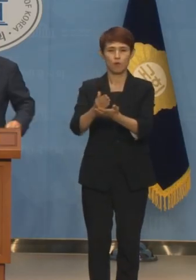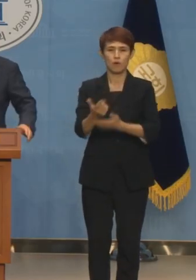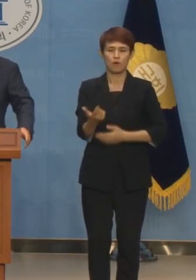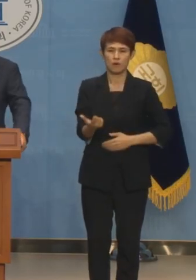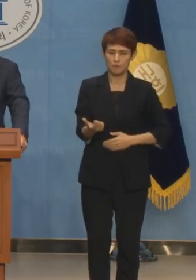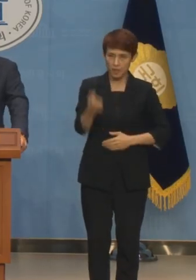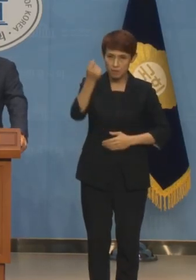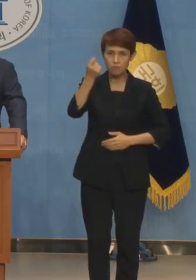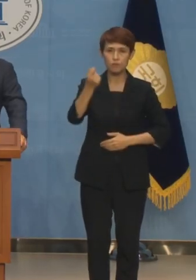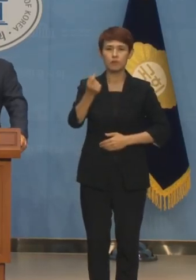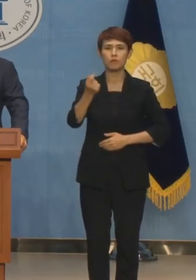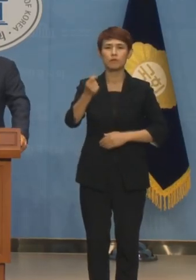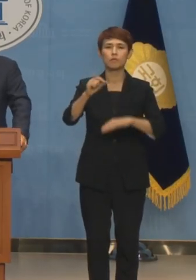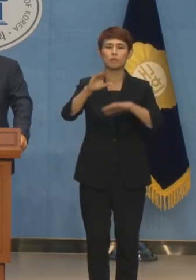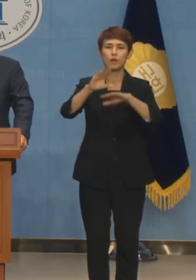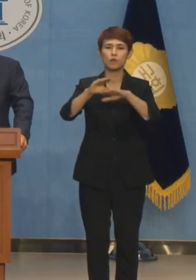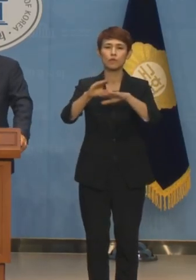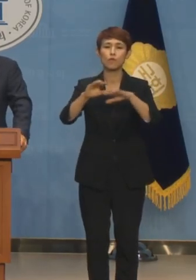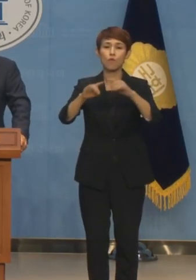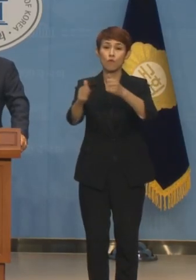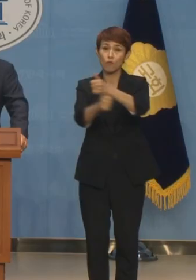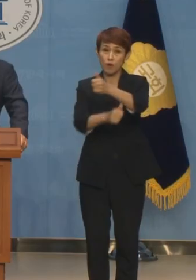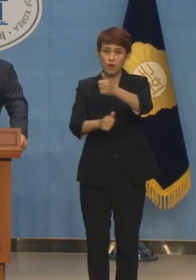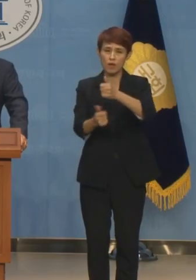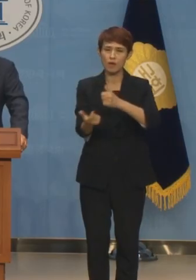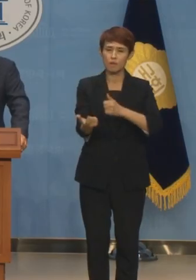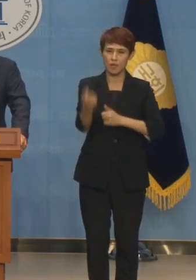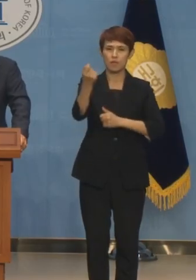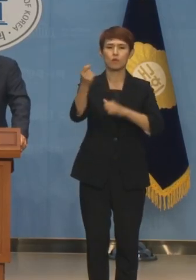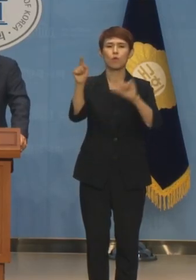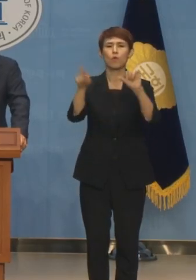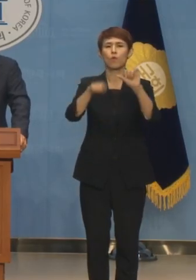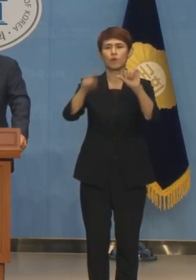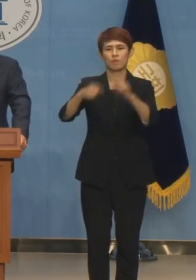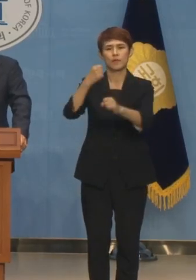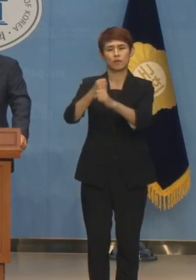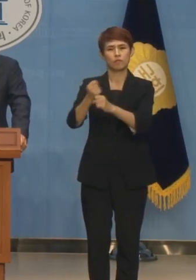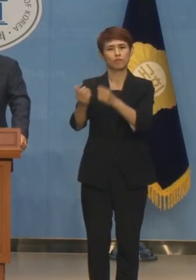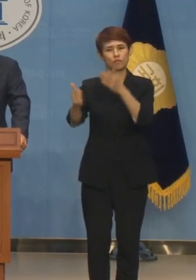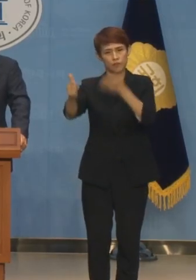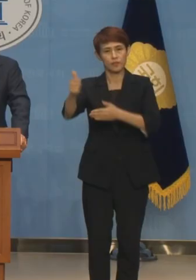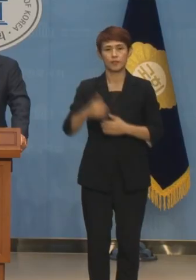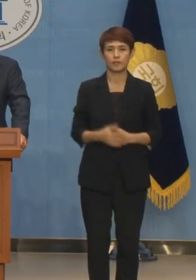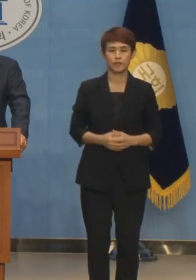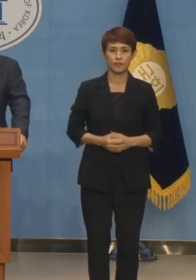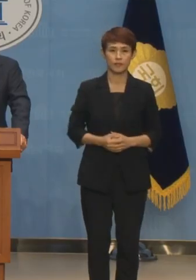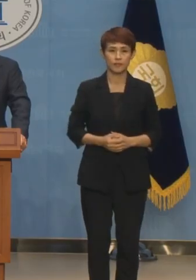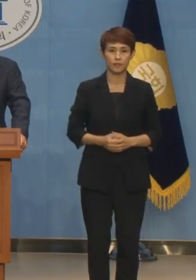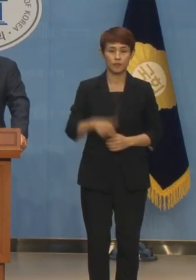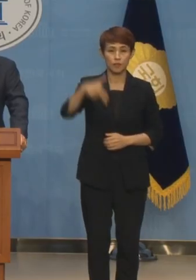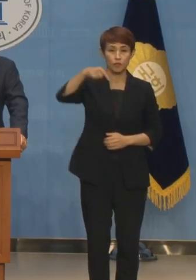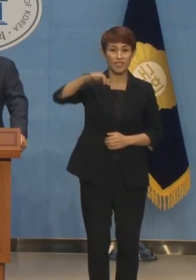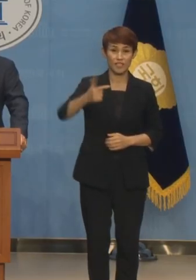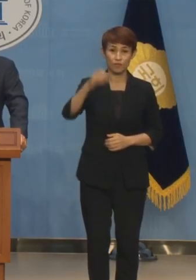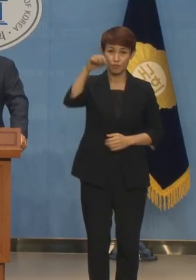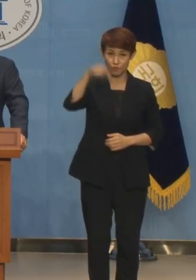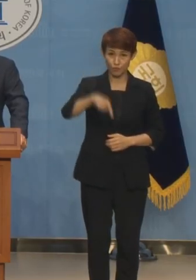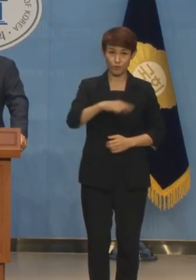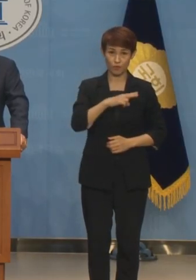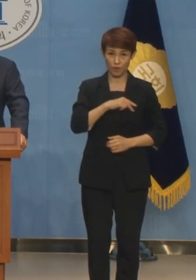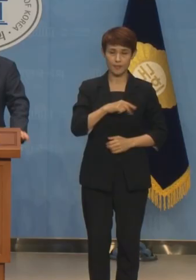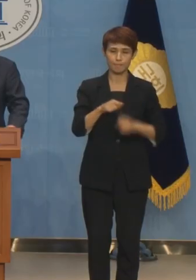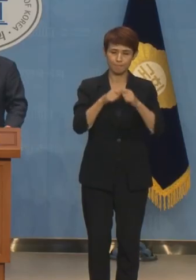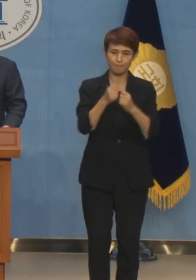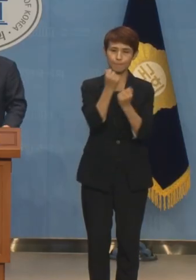하루빨리 추천해 5인 체제를 만들도록 촉구합니다. 이어서 주진우 의원께서 보다 상세하게